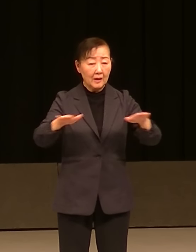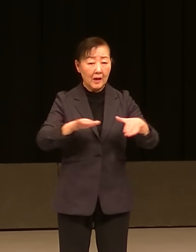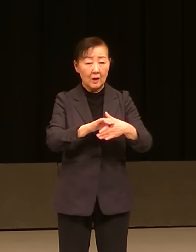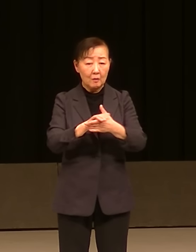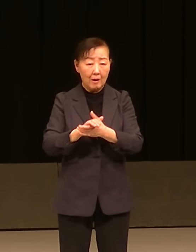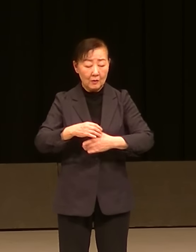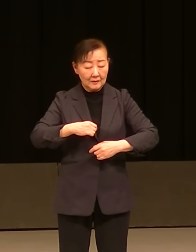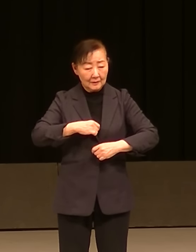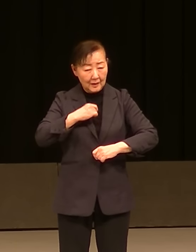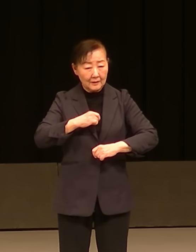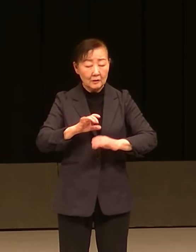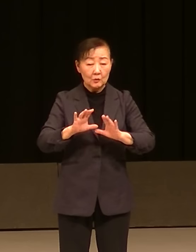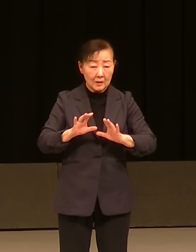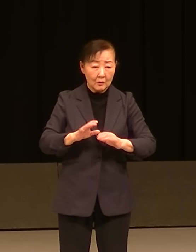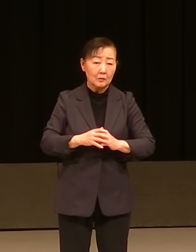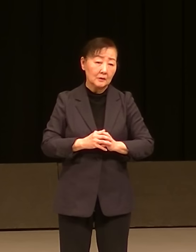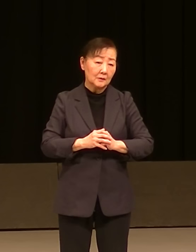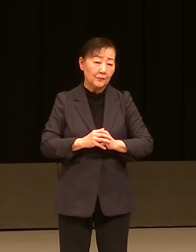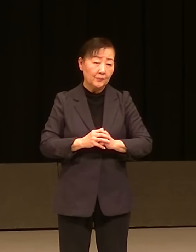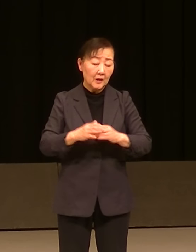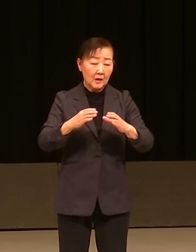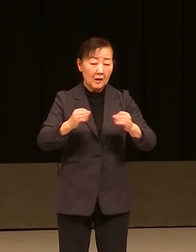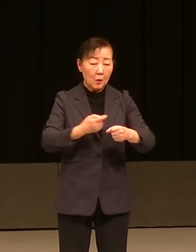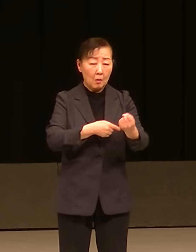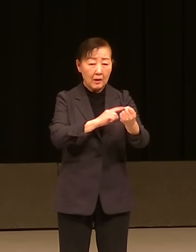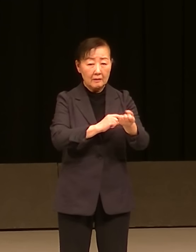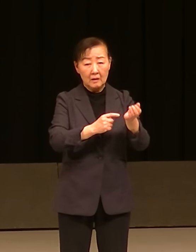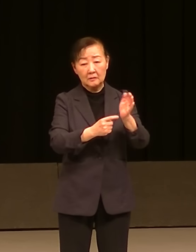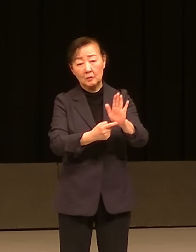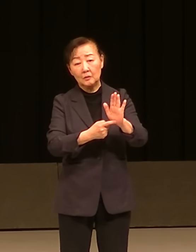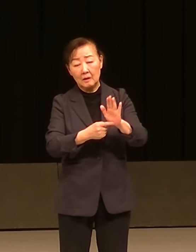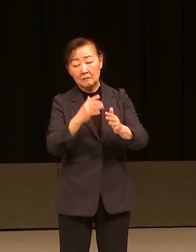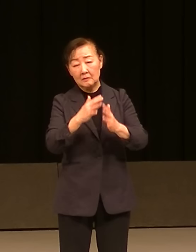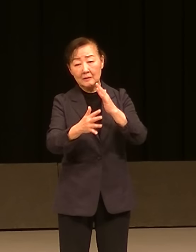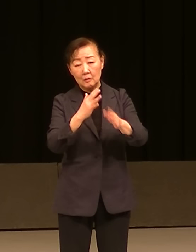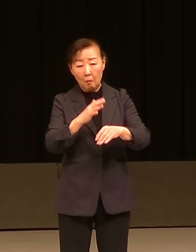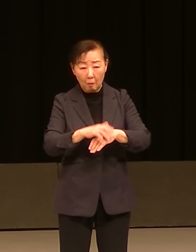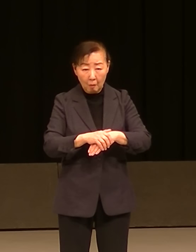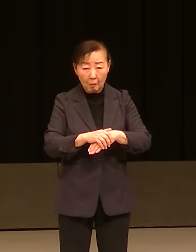誠実に希求し、国権の発動たる戦争と、